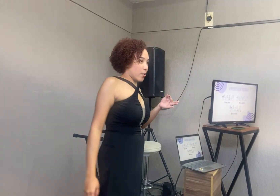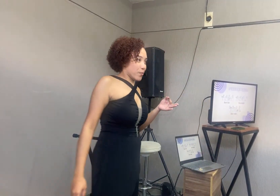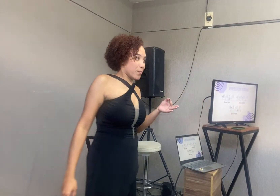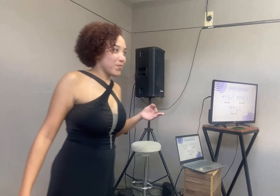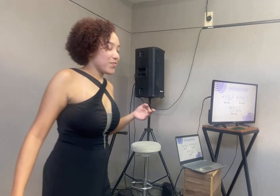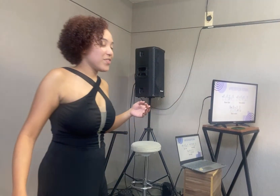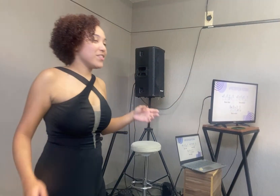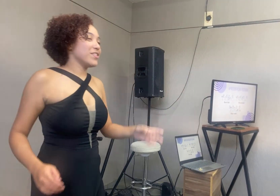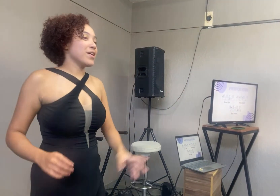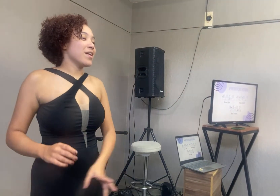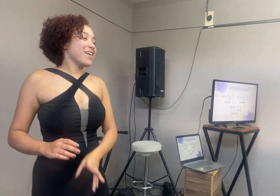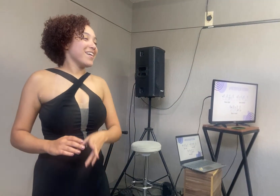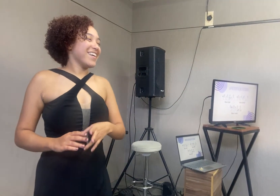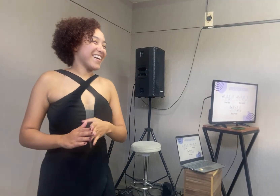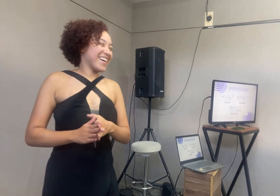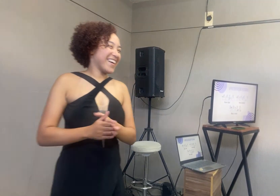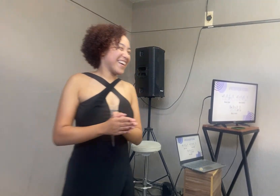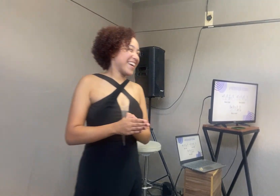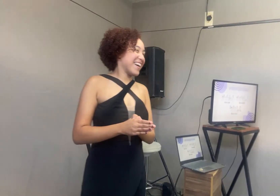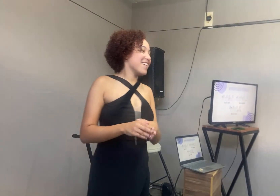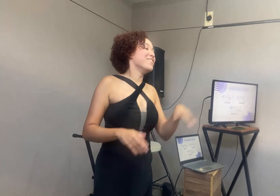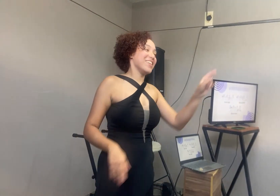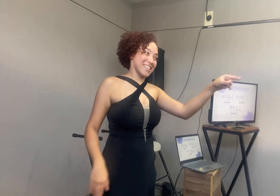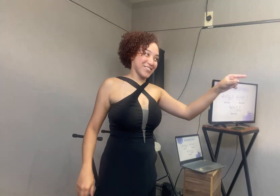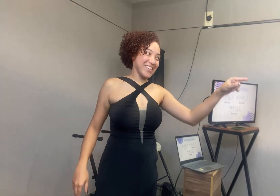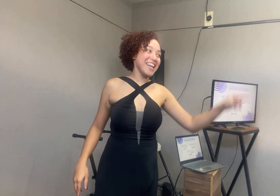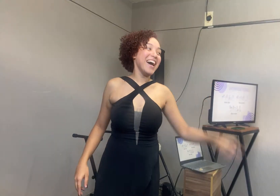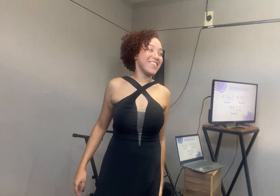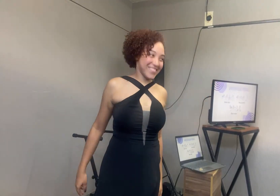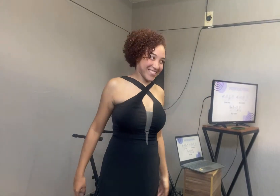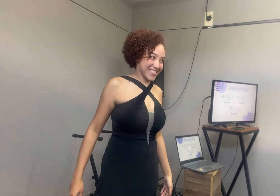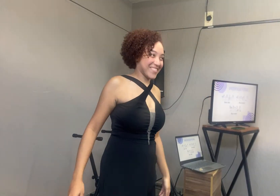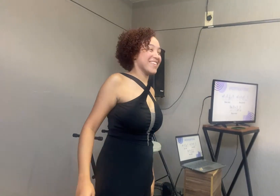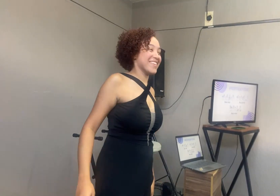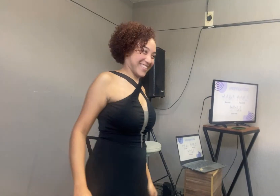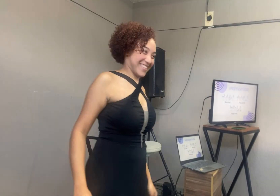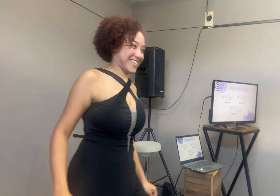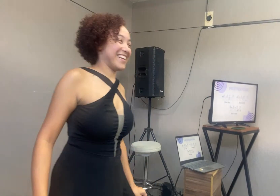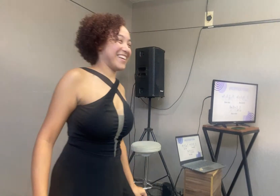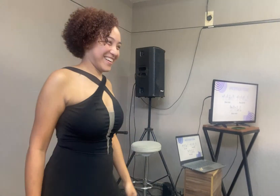Bom. Ai, não vou ter a moça, né? Vai ser no final. Não. E o nome?